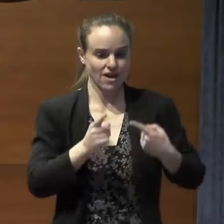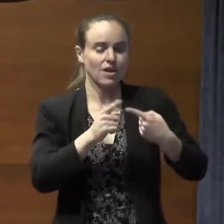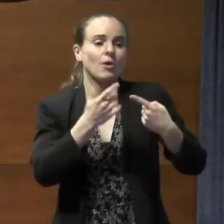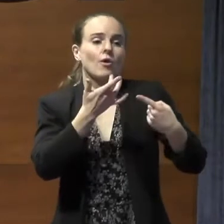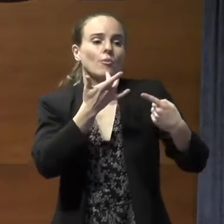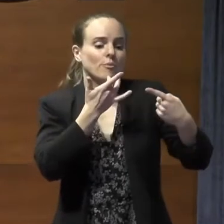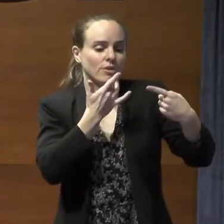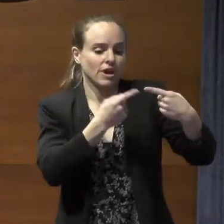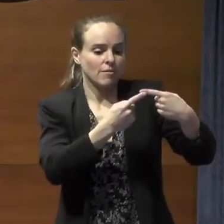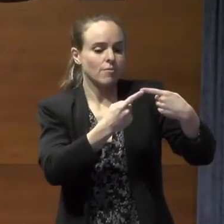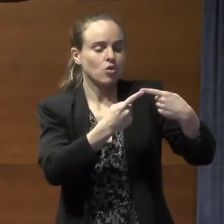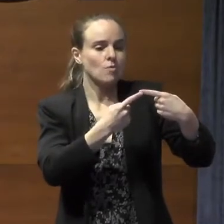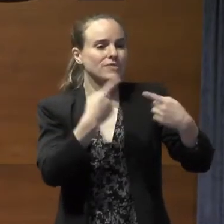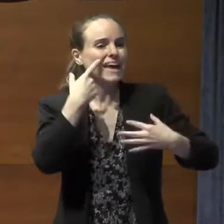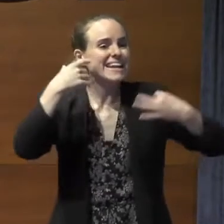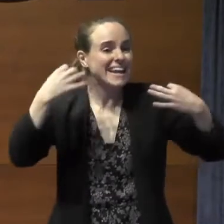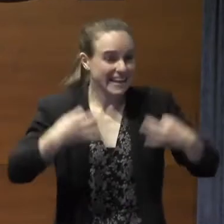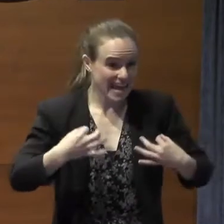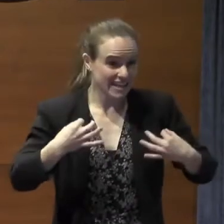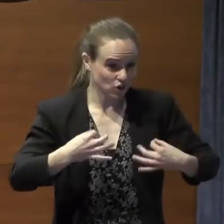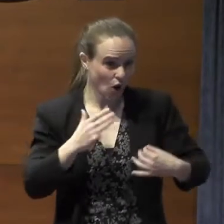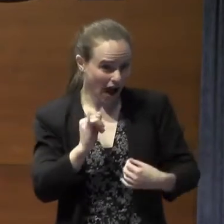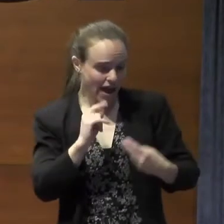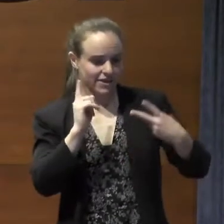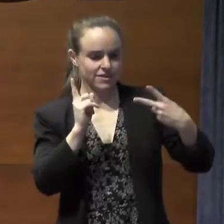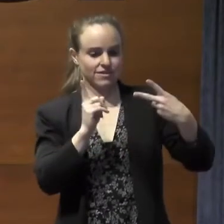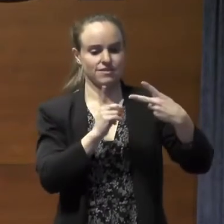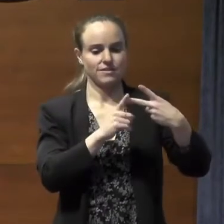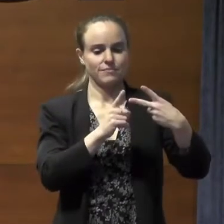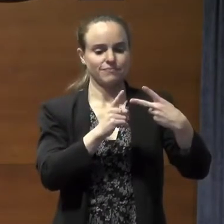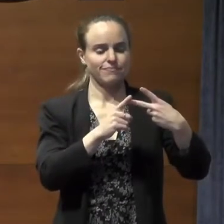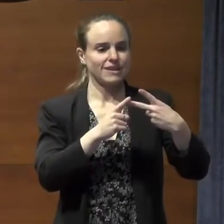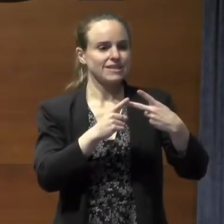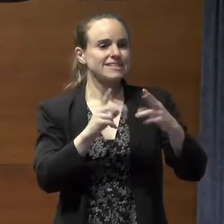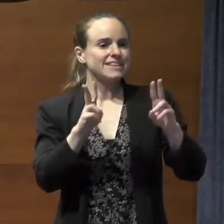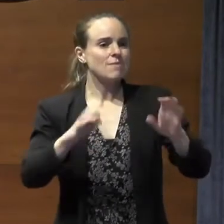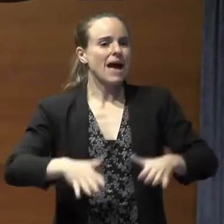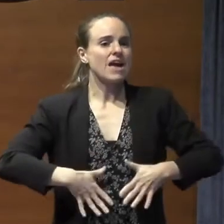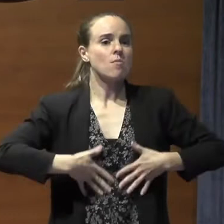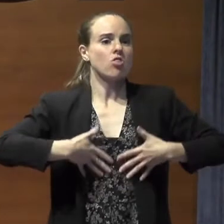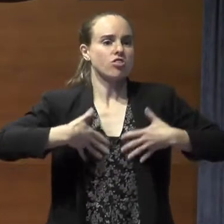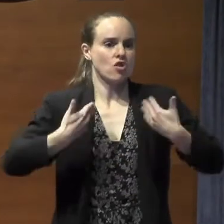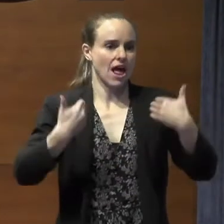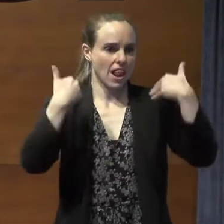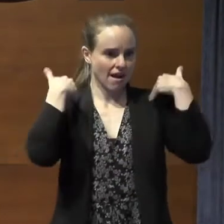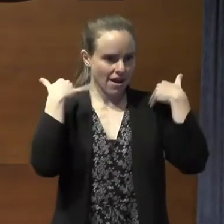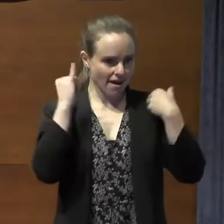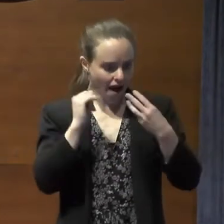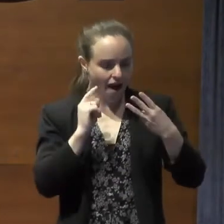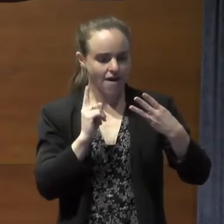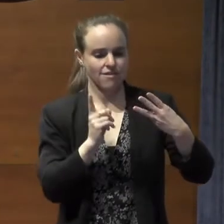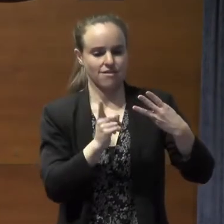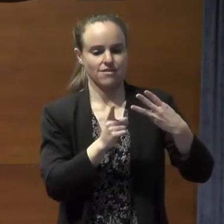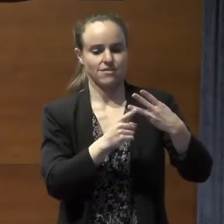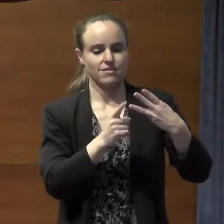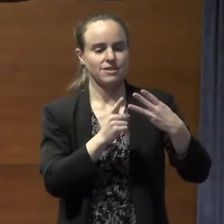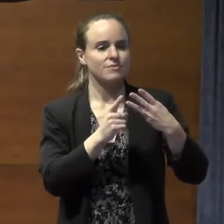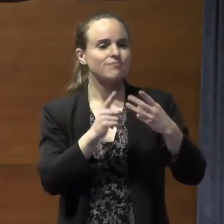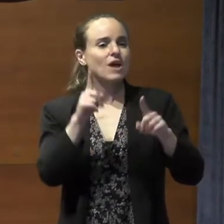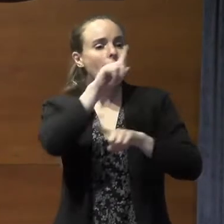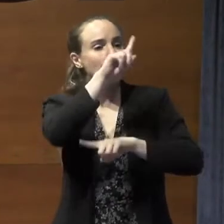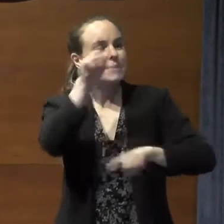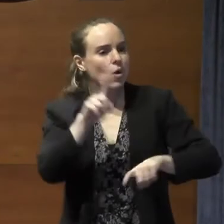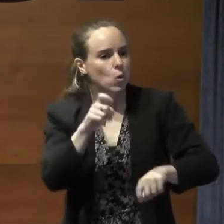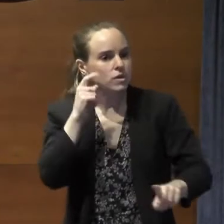riesgos relacionados con el caso o sobre la posible carga emocional del encuentro o sobre la intención de